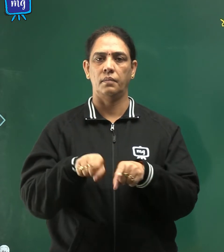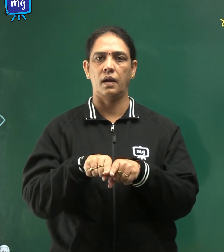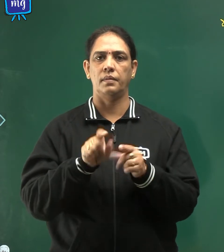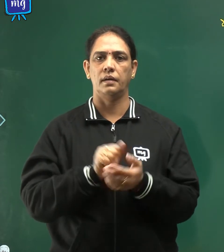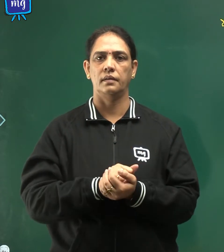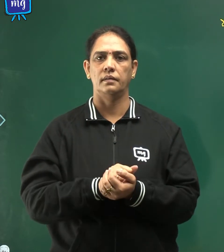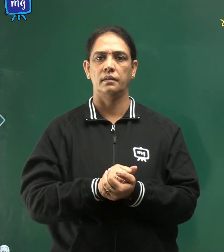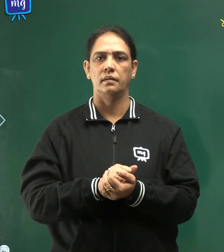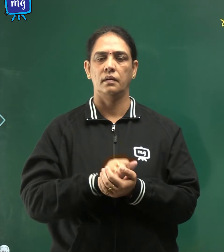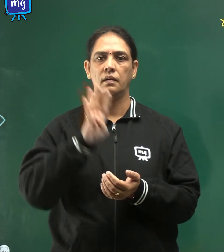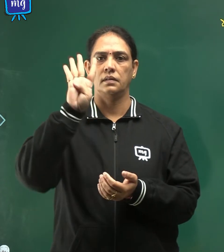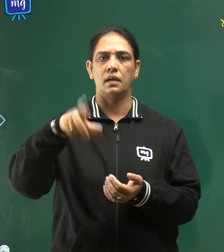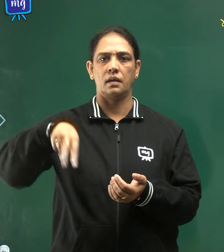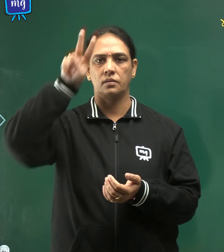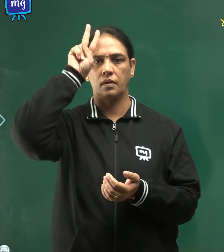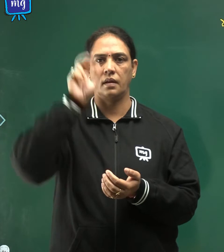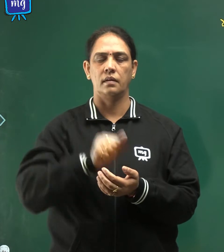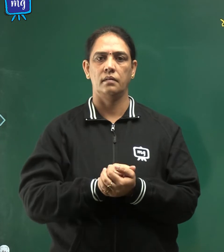बराबर 4 का स्क्वायर।